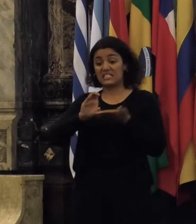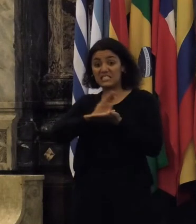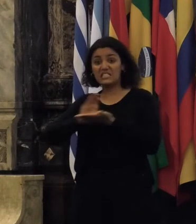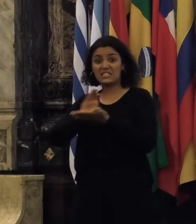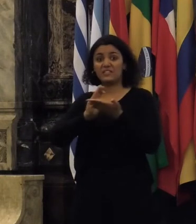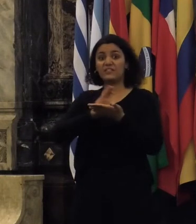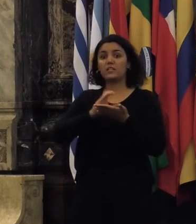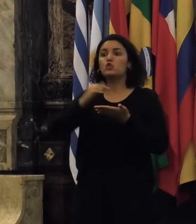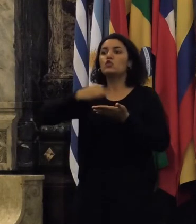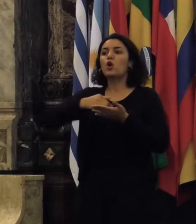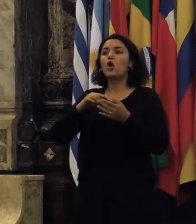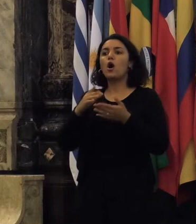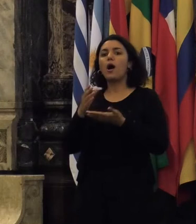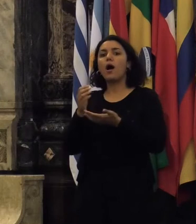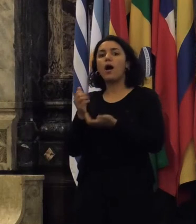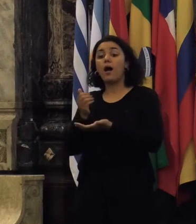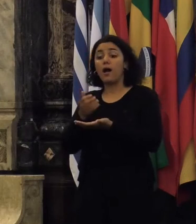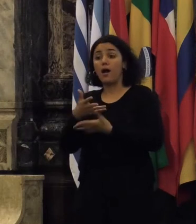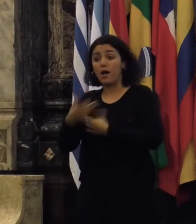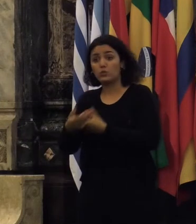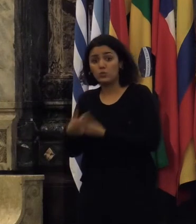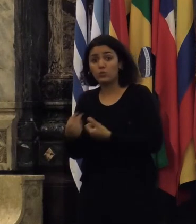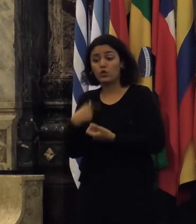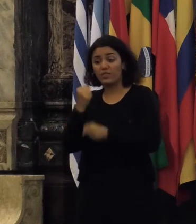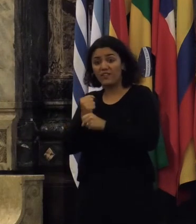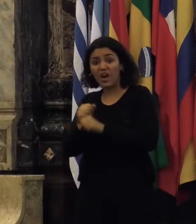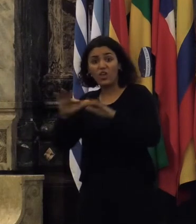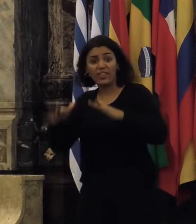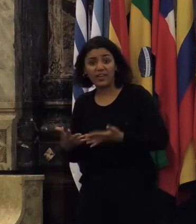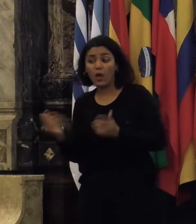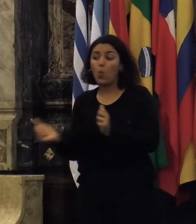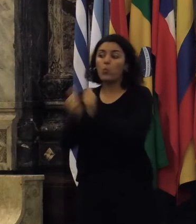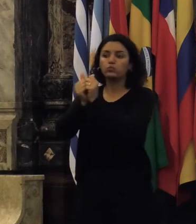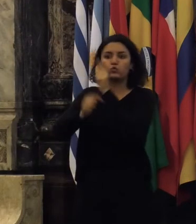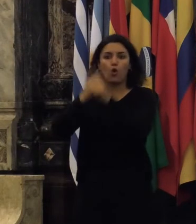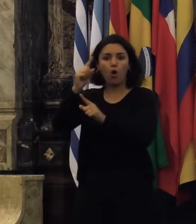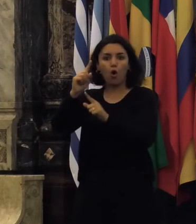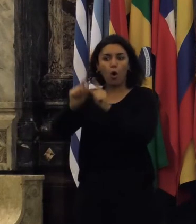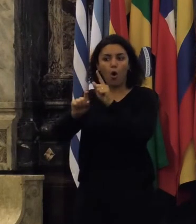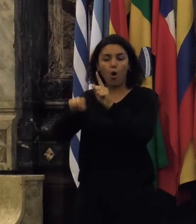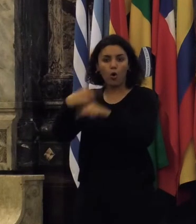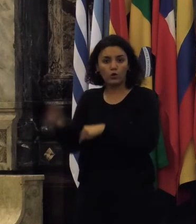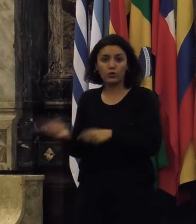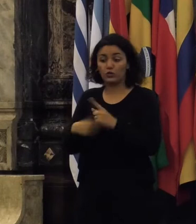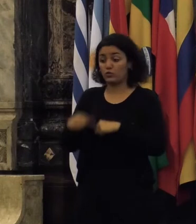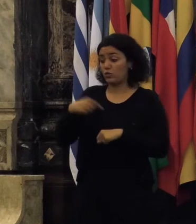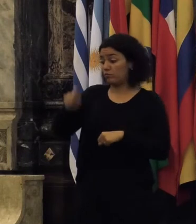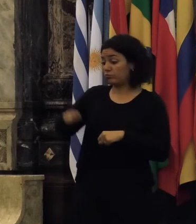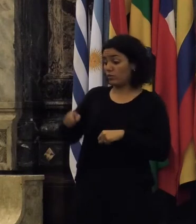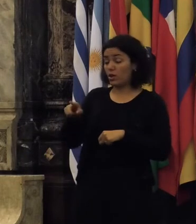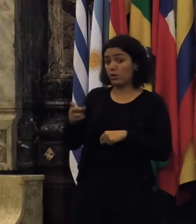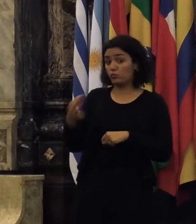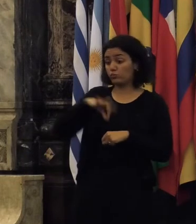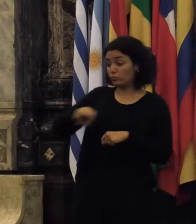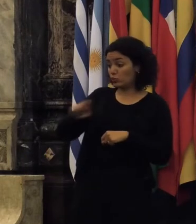Entonces, siempre yo hago el chiste, no cobramos los mismos que el juez, ¿sí? Entonces, no podemos asumir responsabilidades para las cuales no